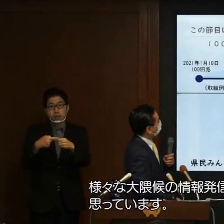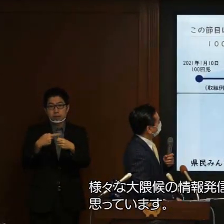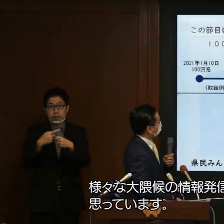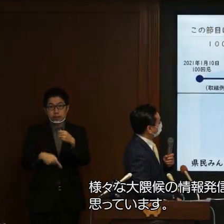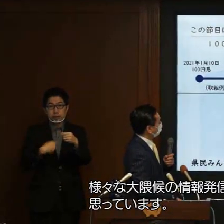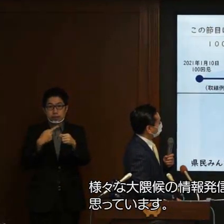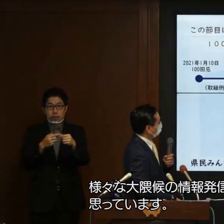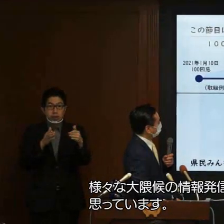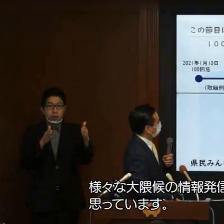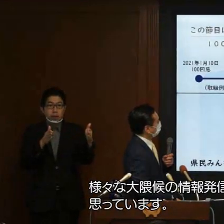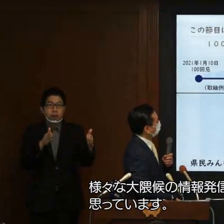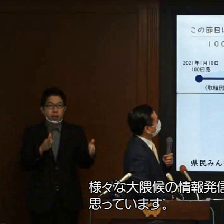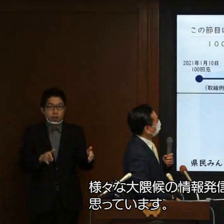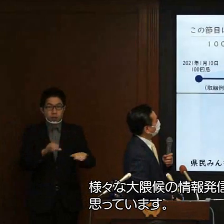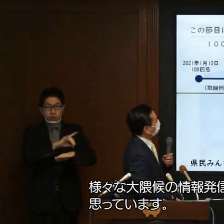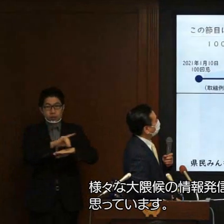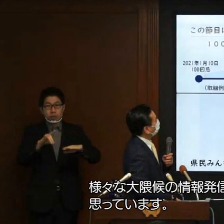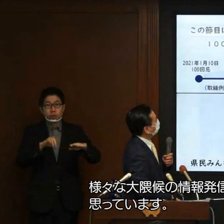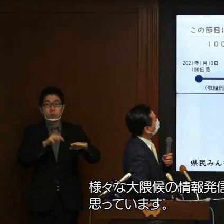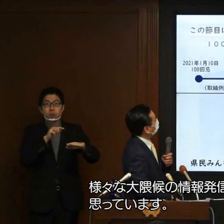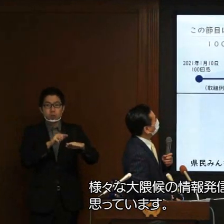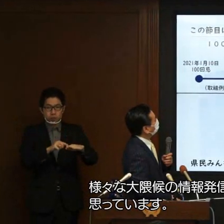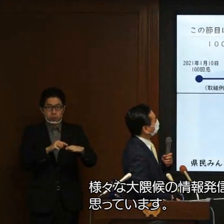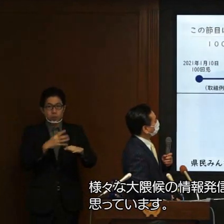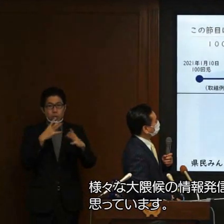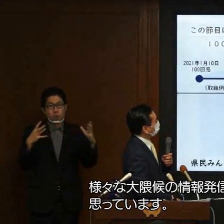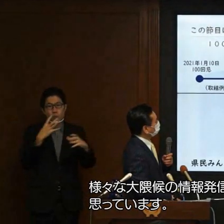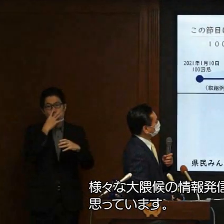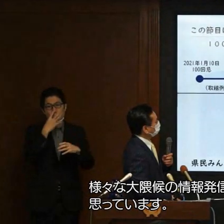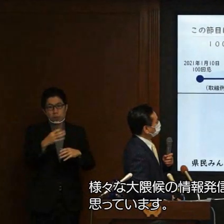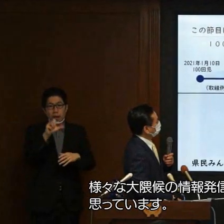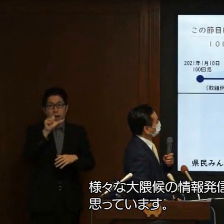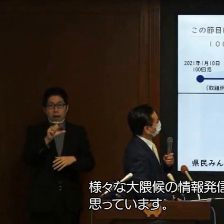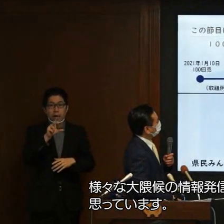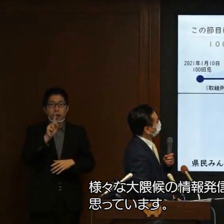で、さまざまな大隈の